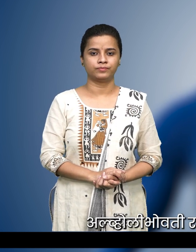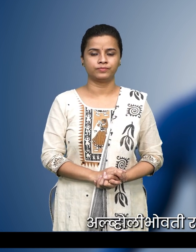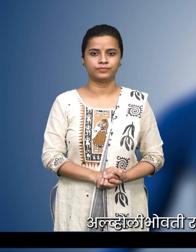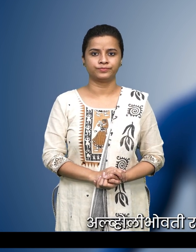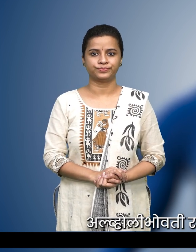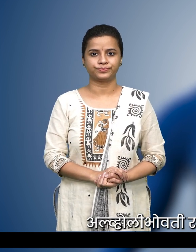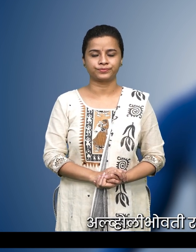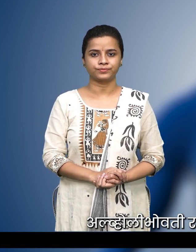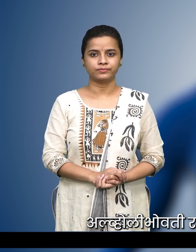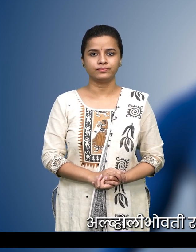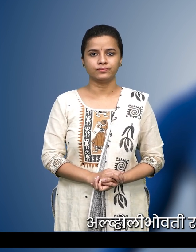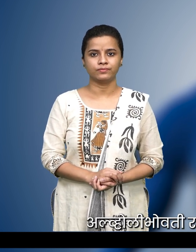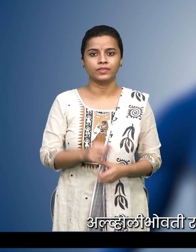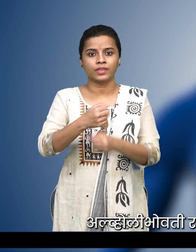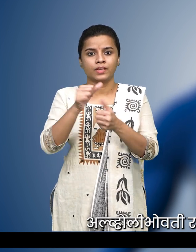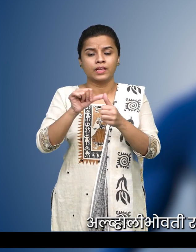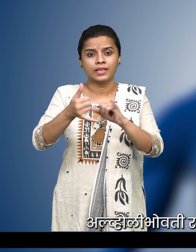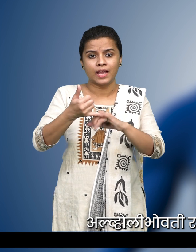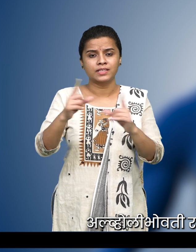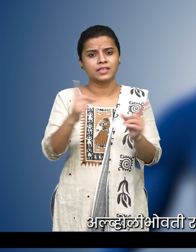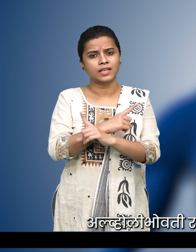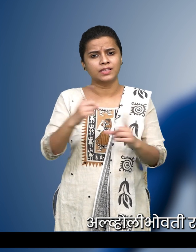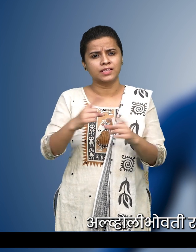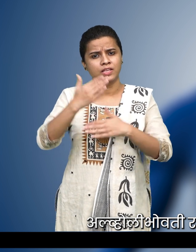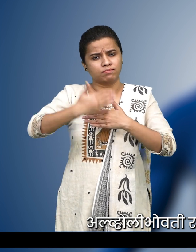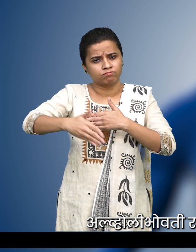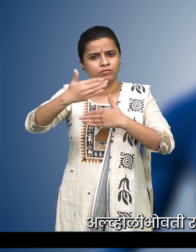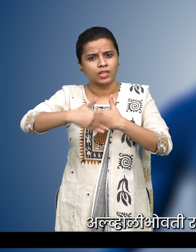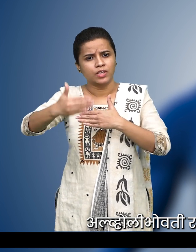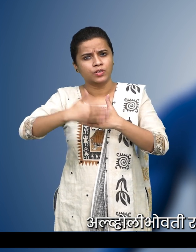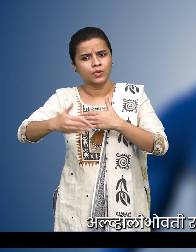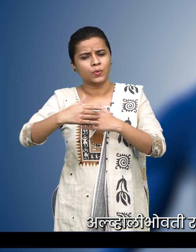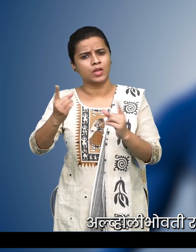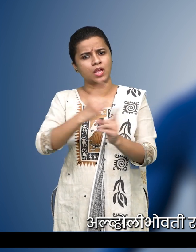अल्व्होली भोवती रक्त फिरत असताना वायूची देवाणघेवाण सतत होत असते.